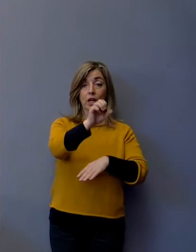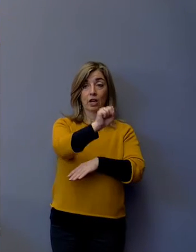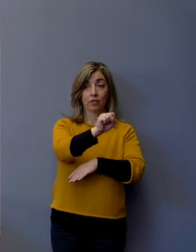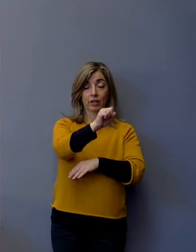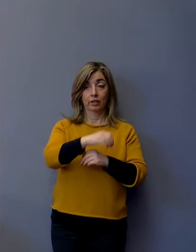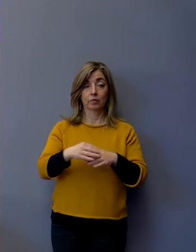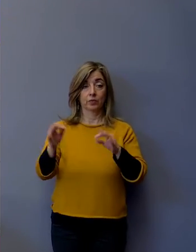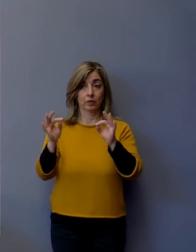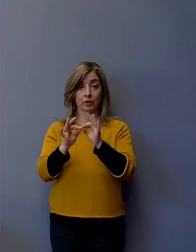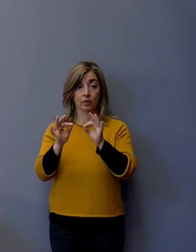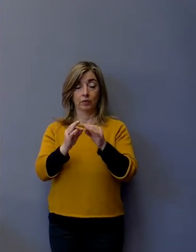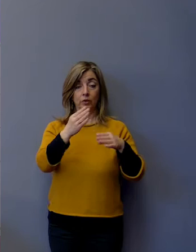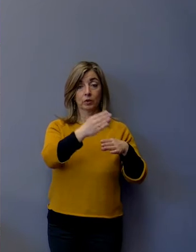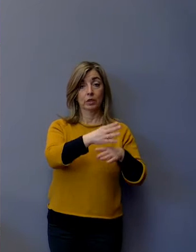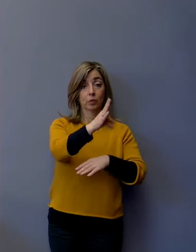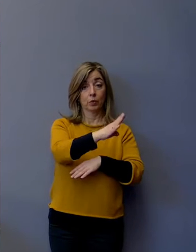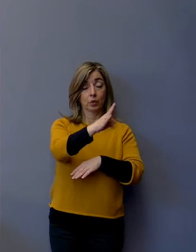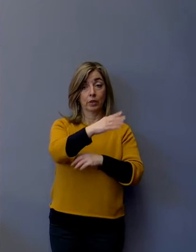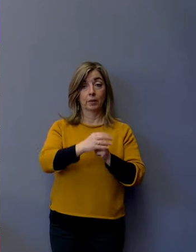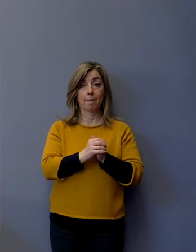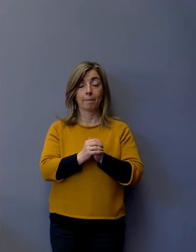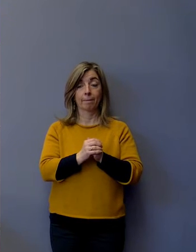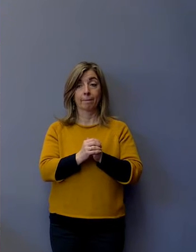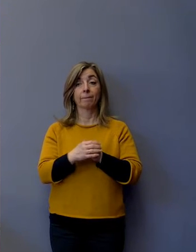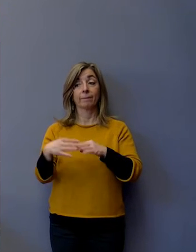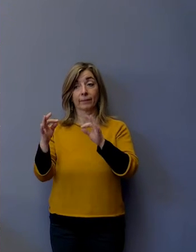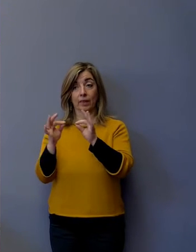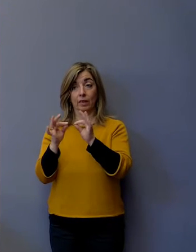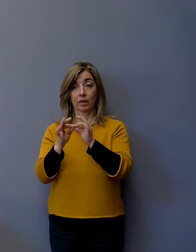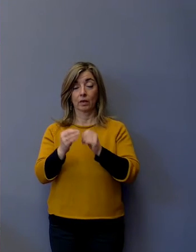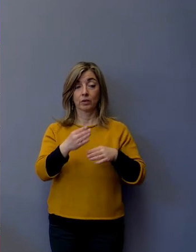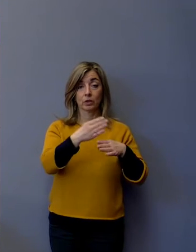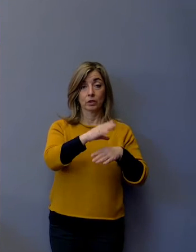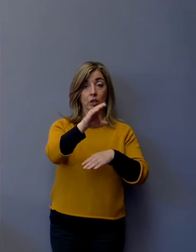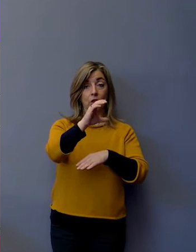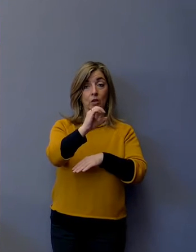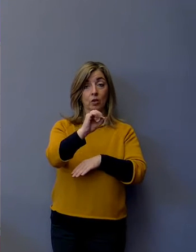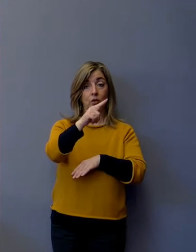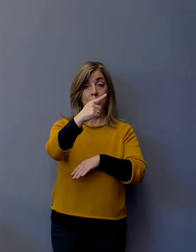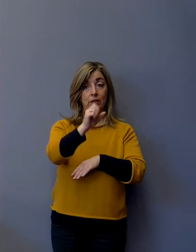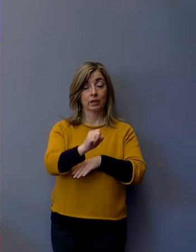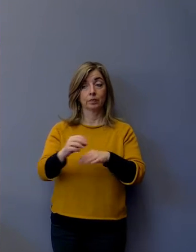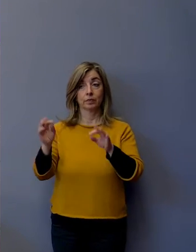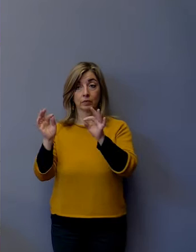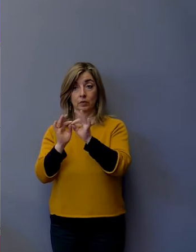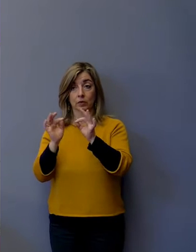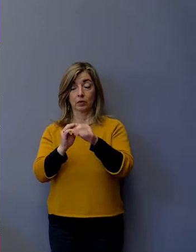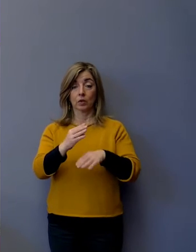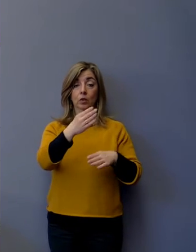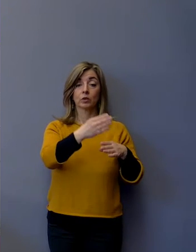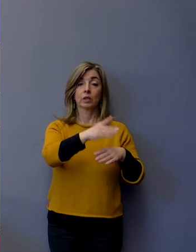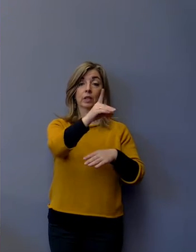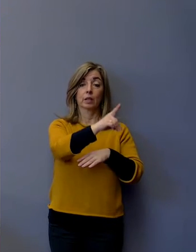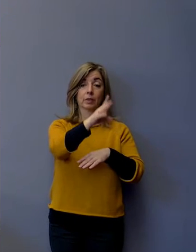favorevole consigliera bruccoleri amorevole consigliere costa favorevole consigliere de